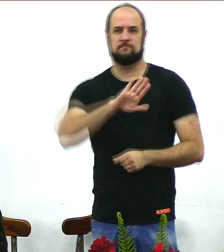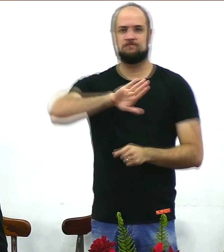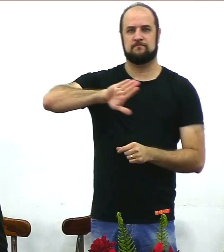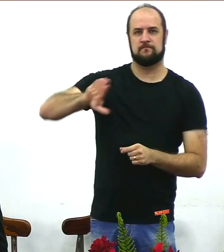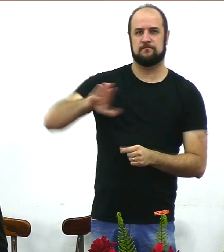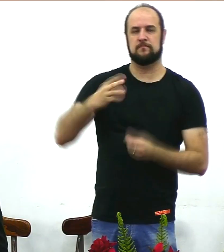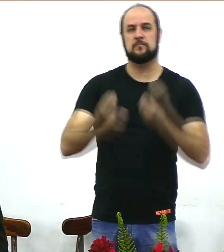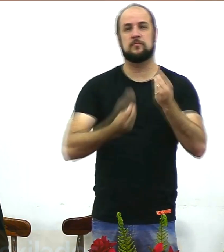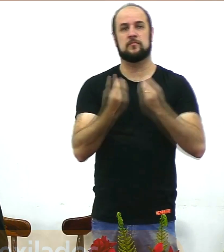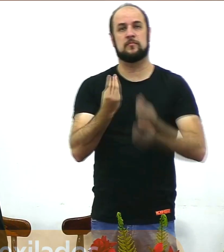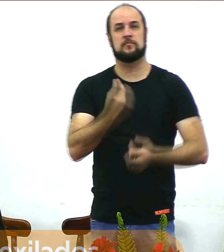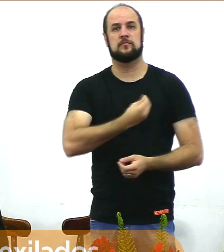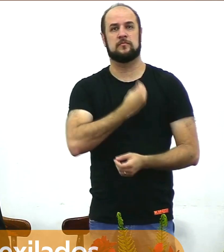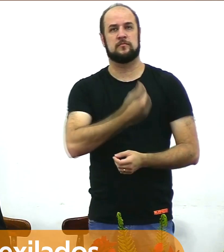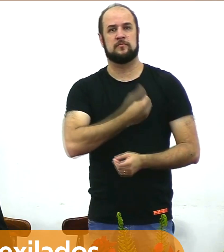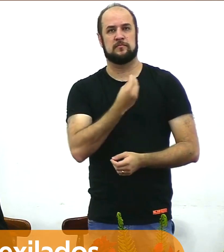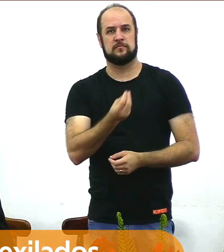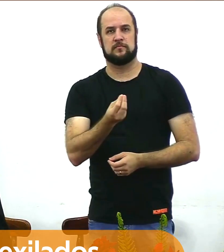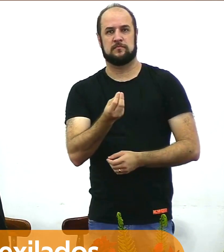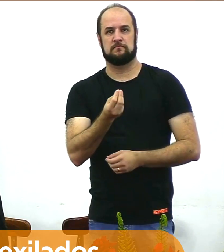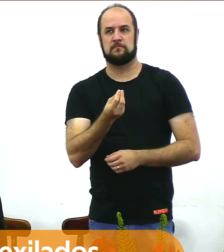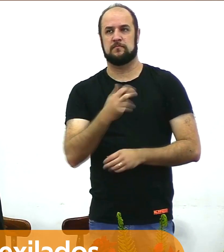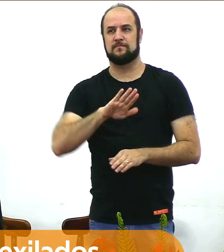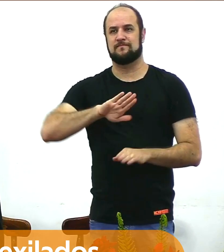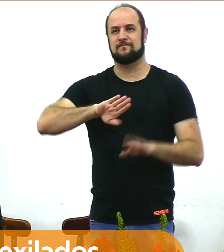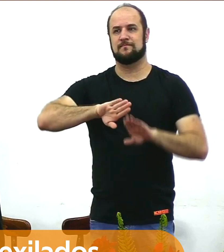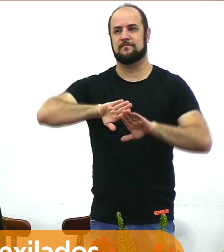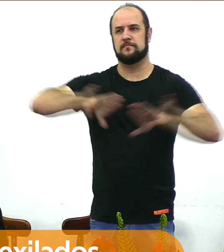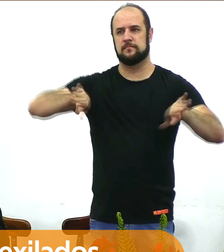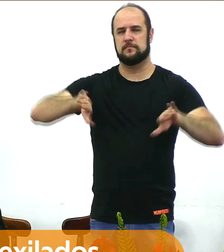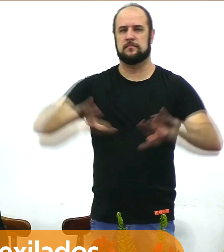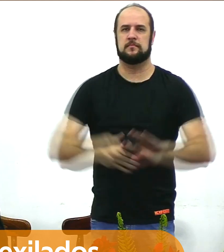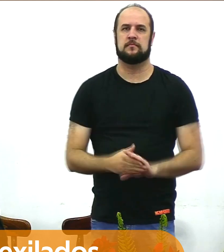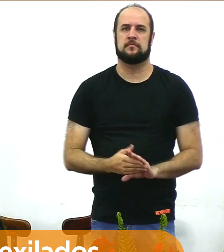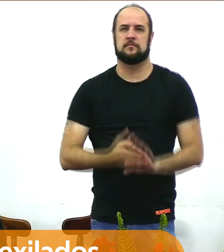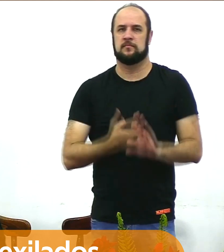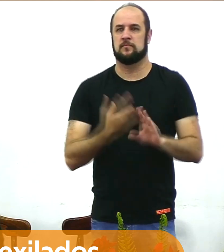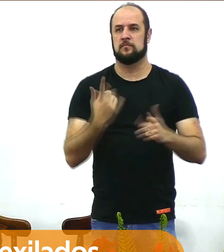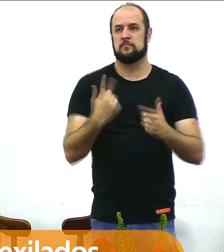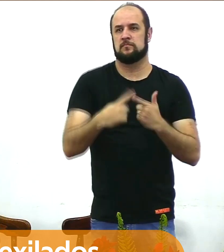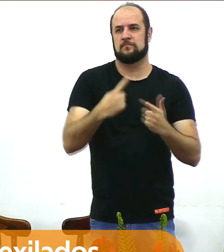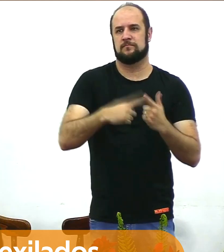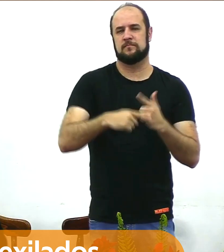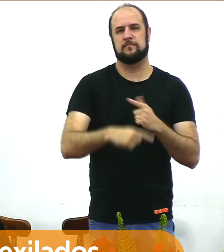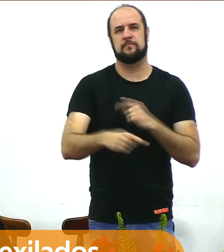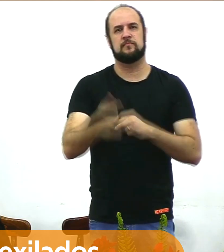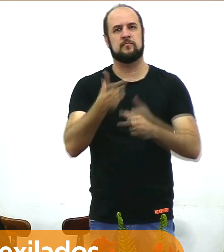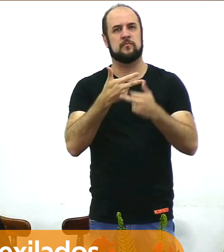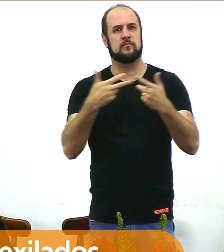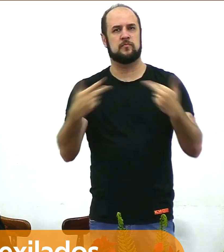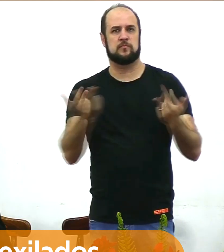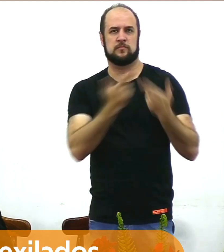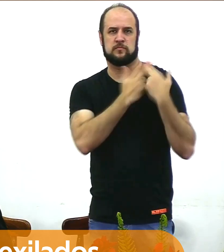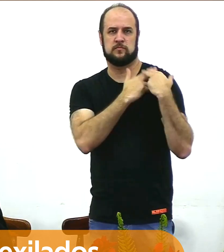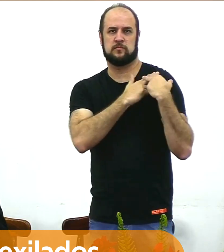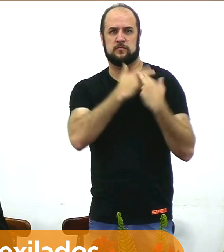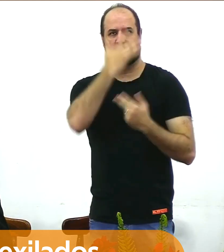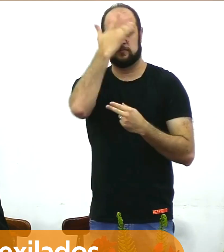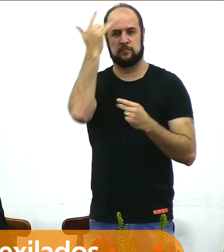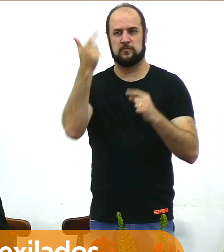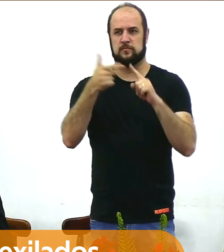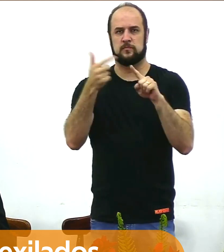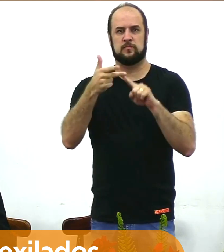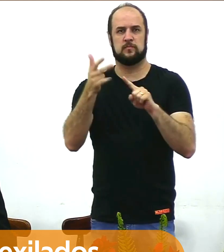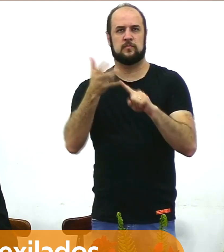como viver privado, porque entre as obrigações que os líderes cristãos têm